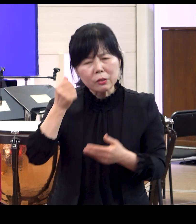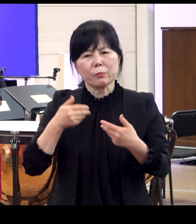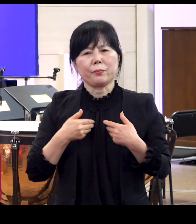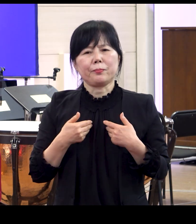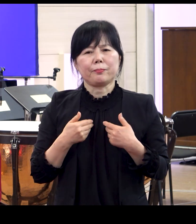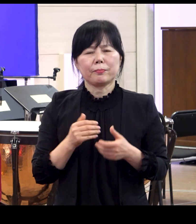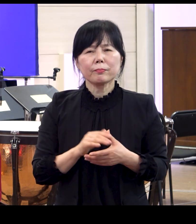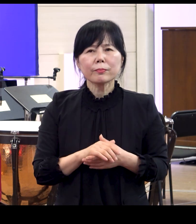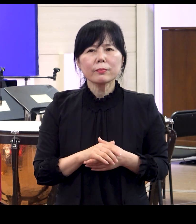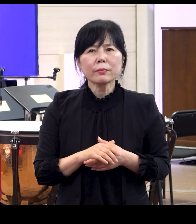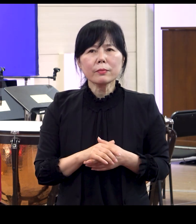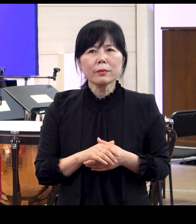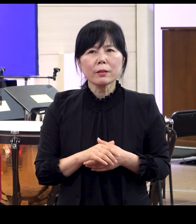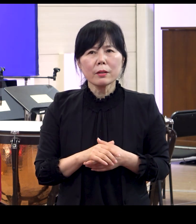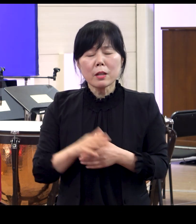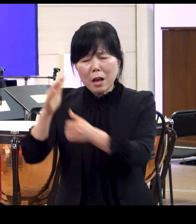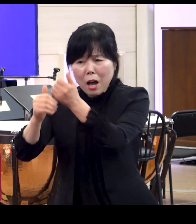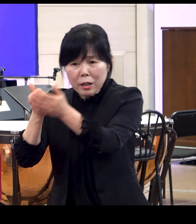포인트예요.